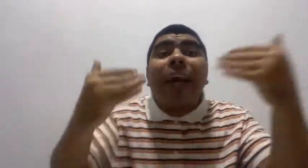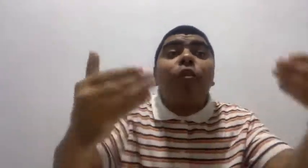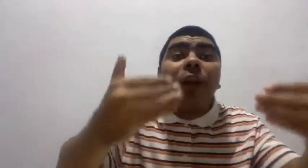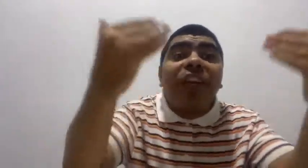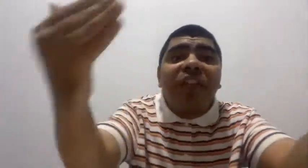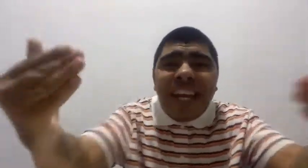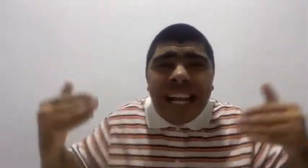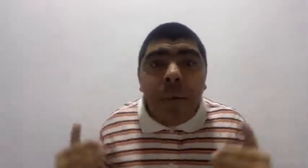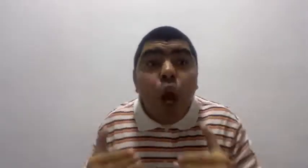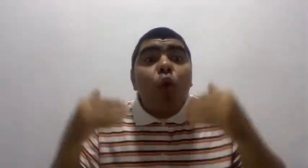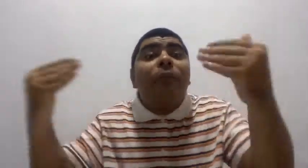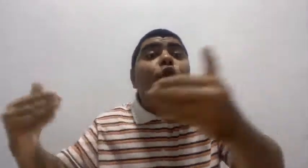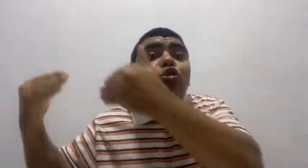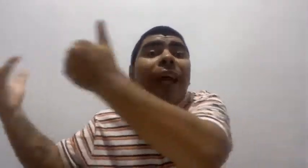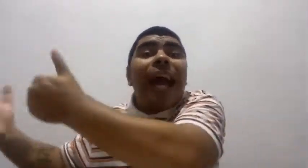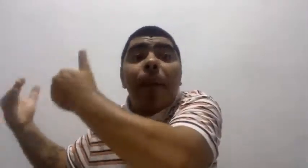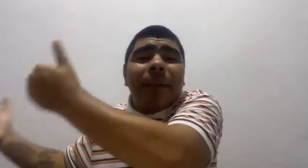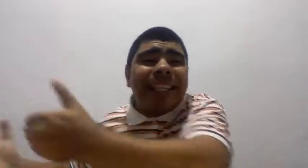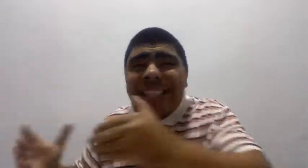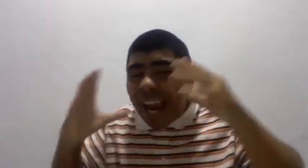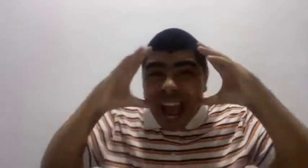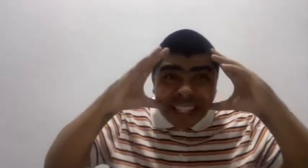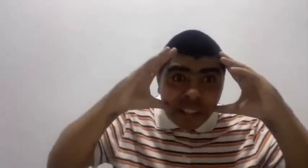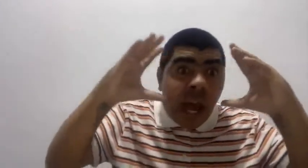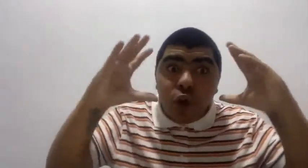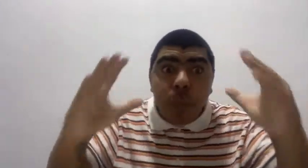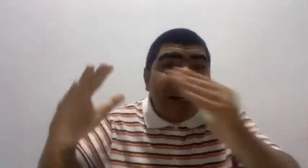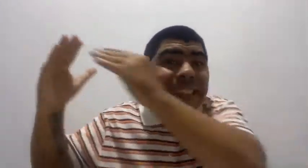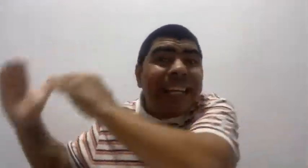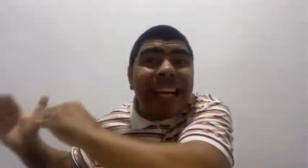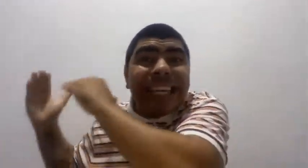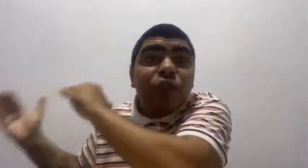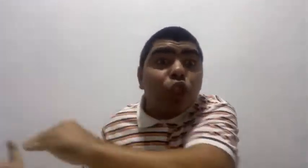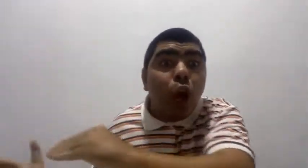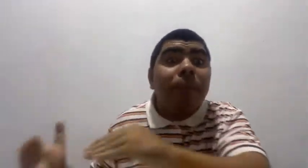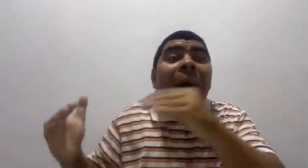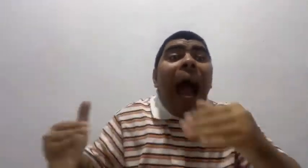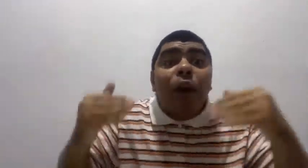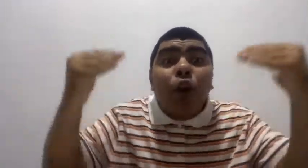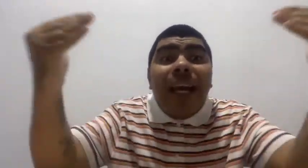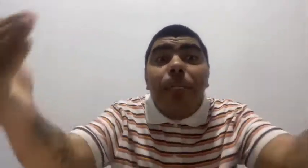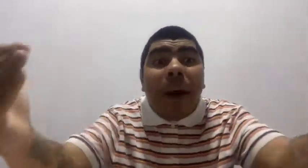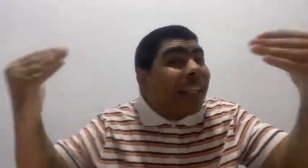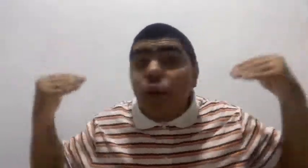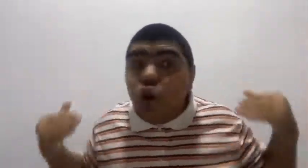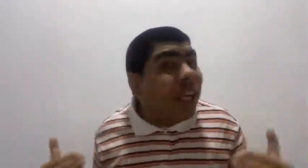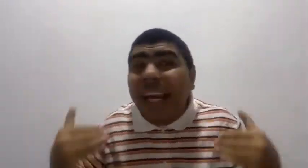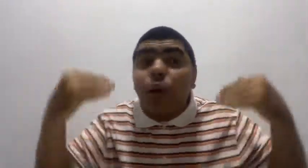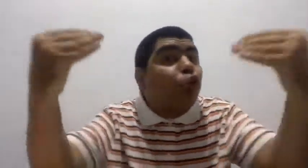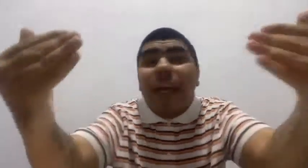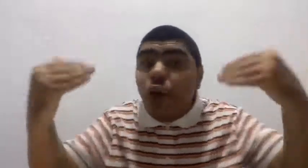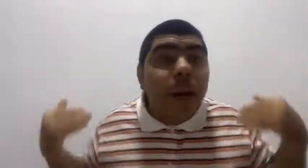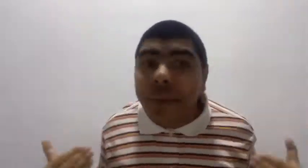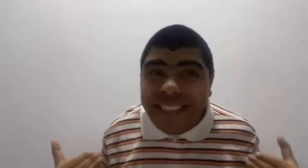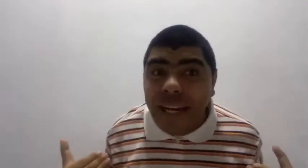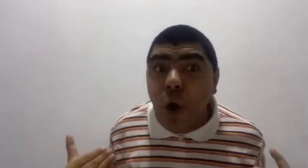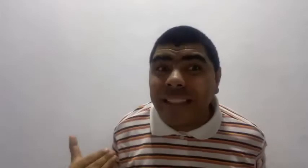no edifica, cuando usted aprende a no prestarle atención a lo que el Padre no quiere que usted y yo le prestemos